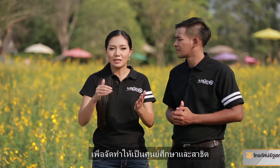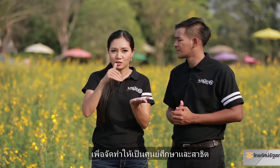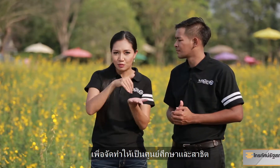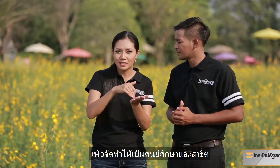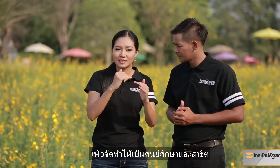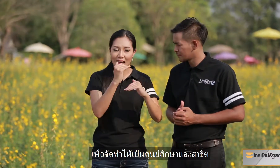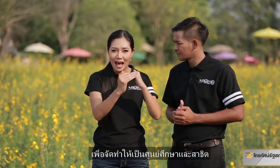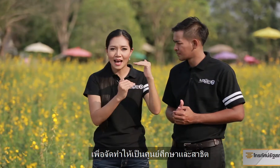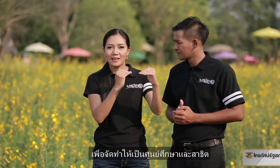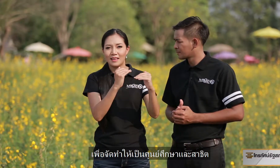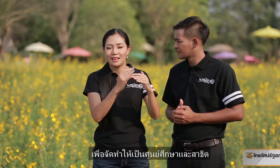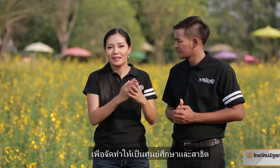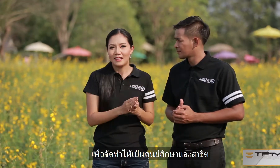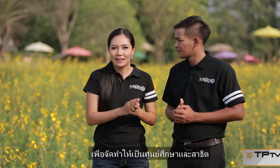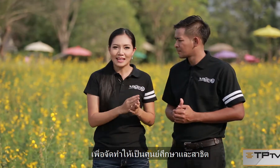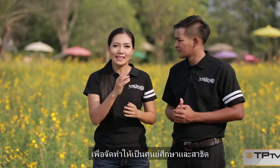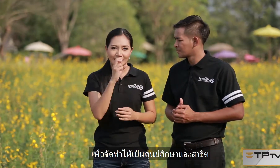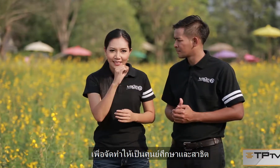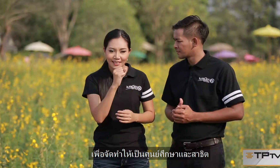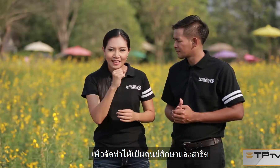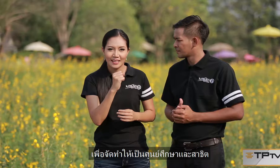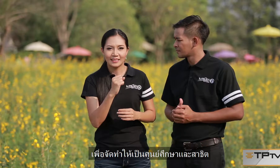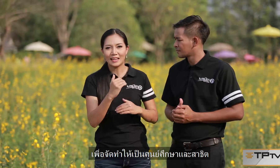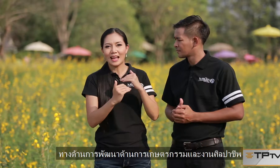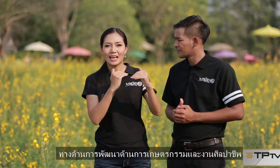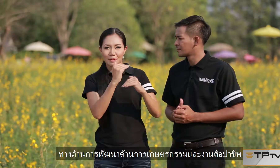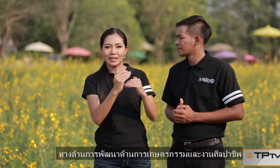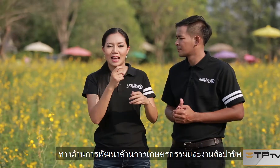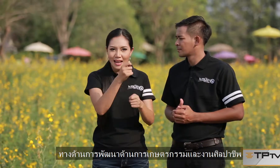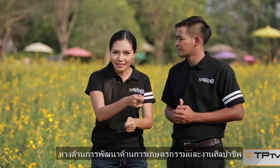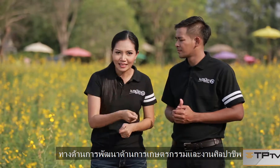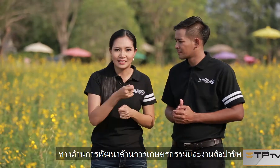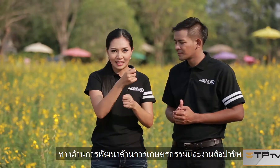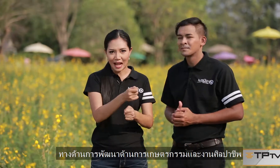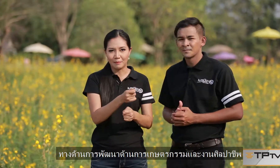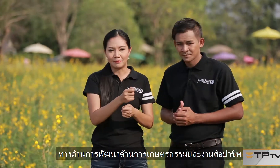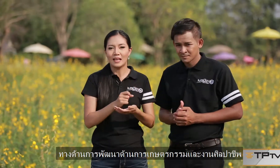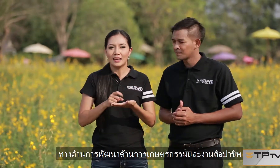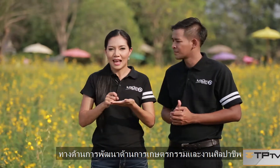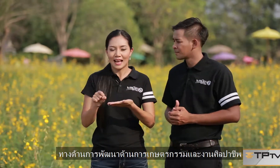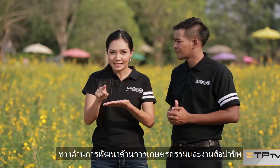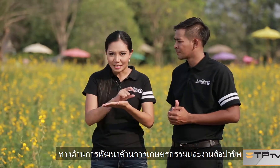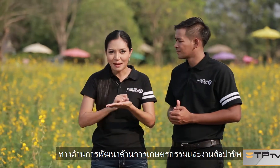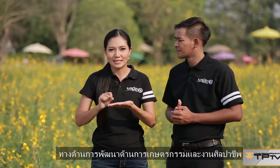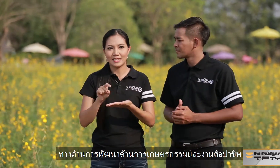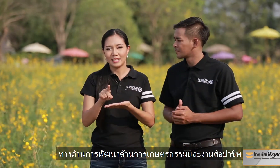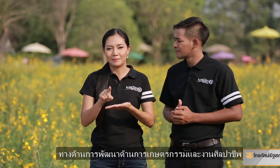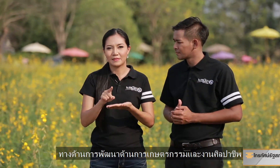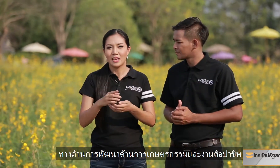ป็นศูนย์ศึกษาและสาธิตทางด้านการพัฒนาด้านการเกษตรกรรมและงานศิลปาชีพ